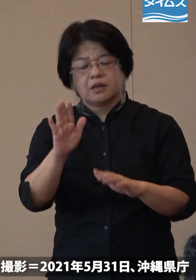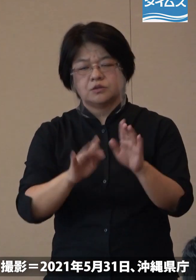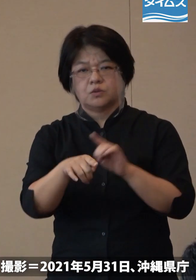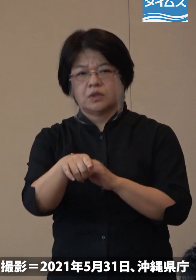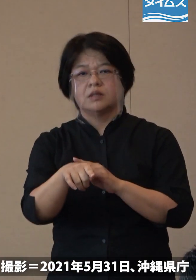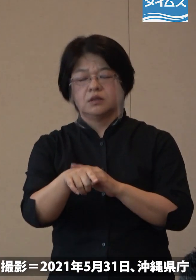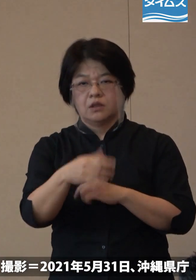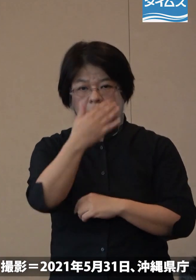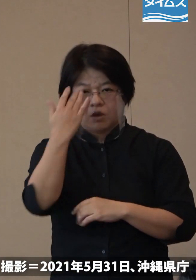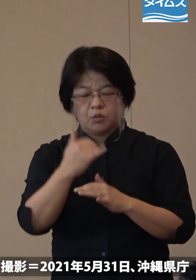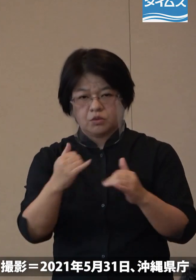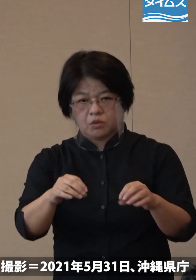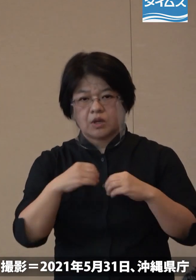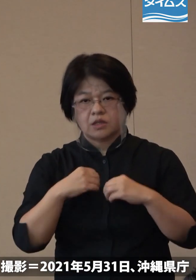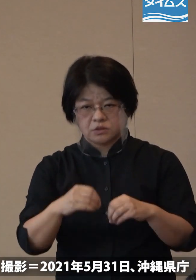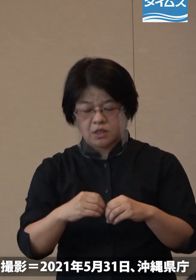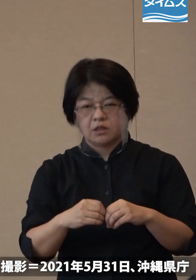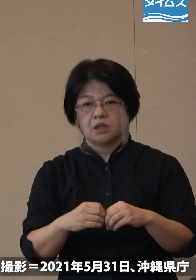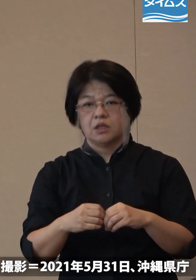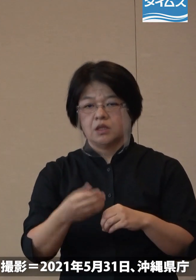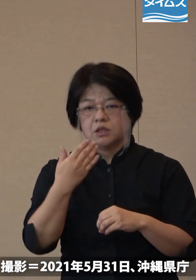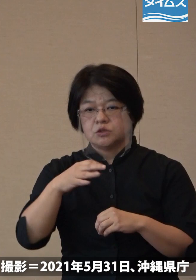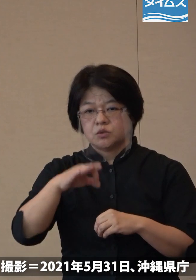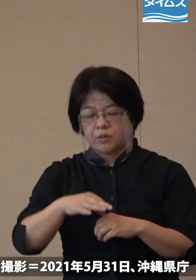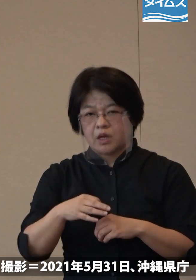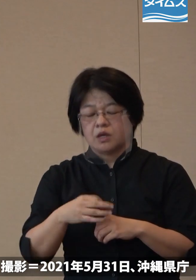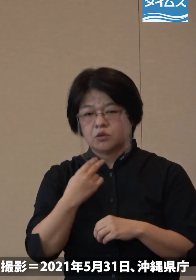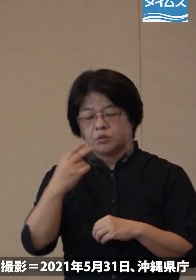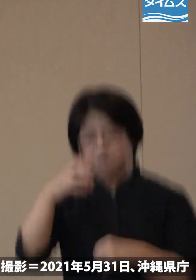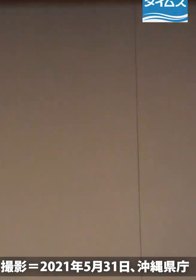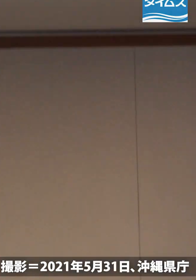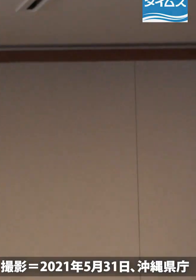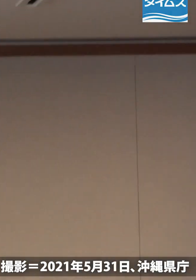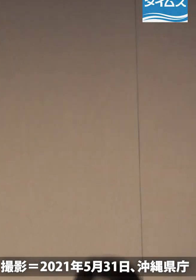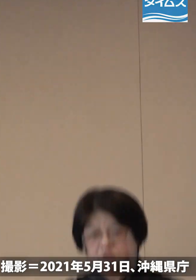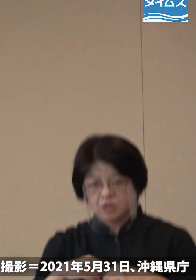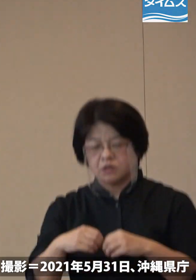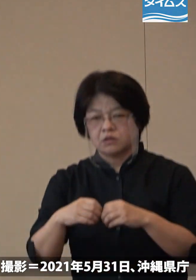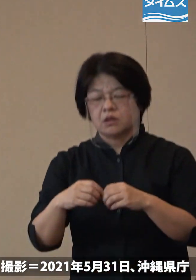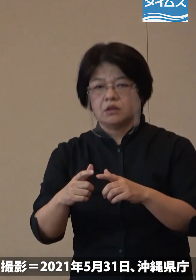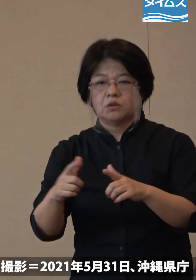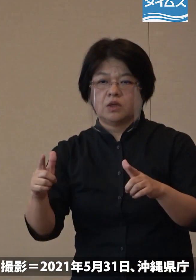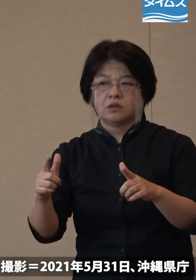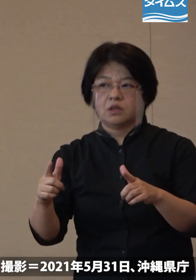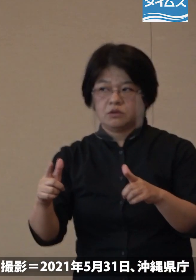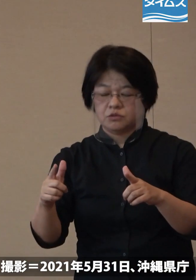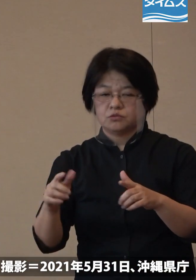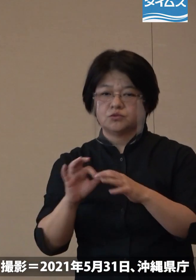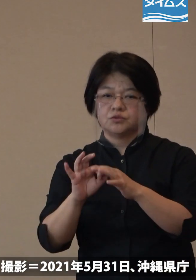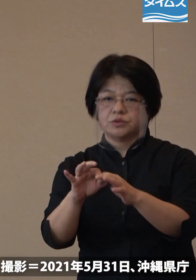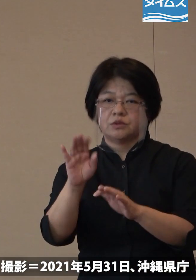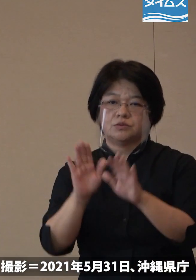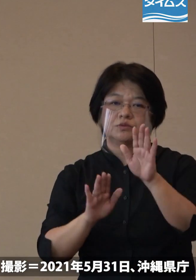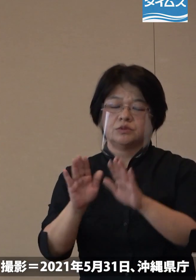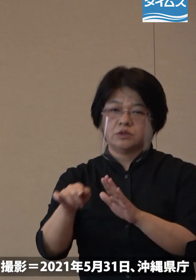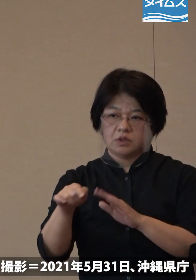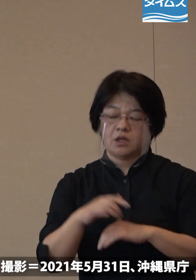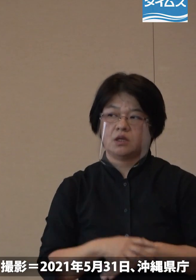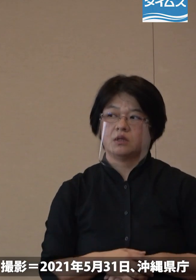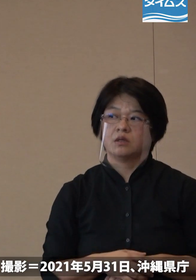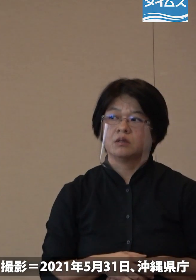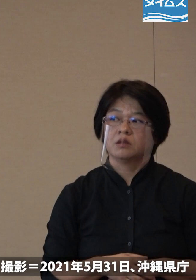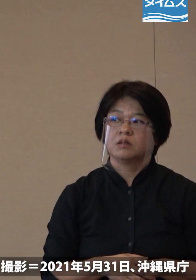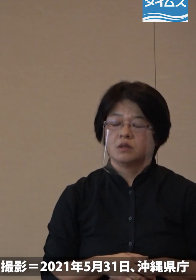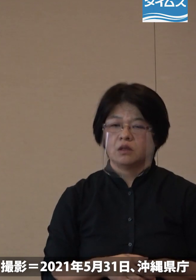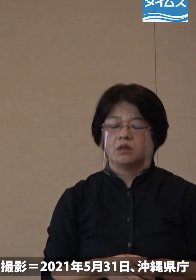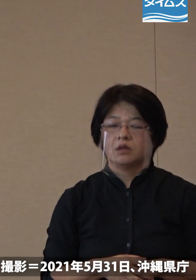者の感染だったりとか、飲食店の受ける感染というか、依然として多いことについて、県民の中では宣